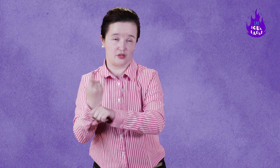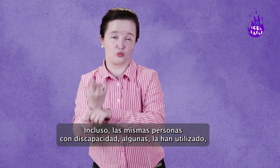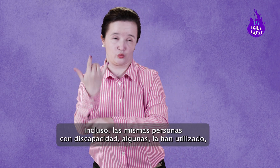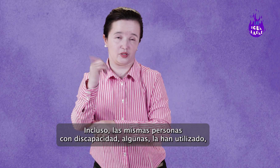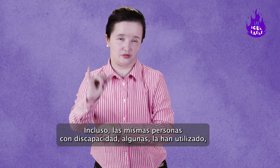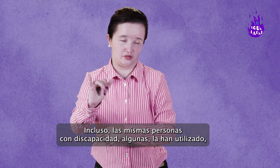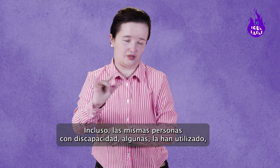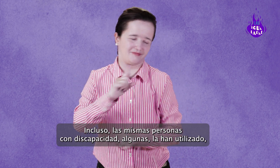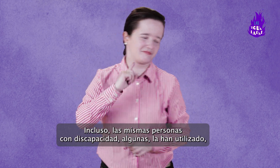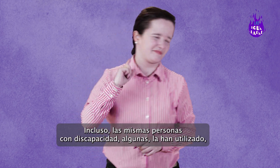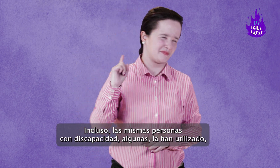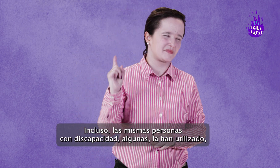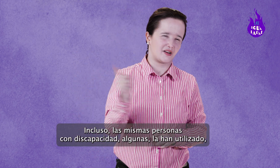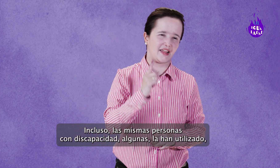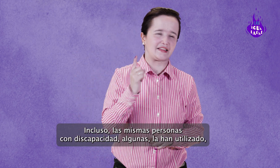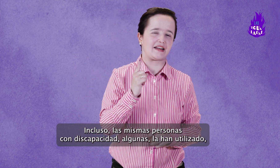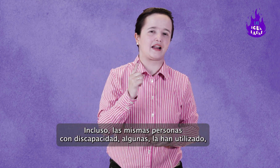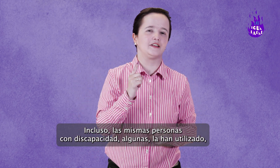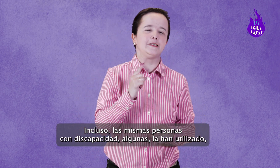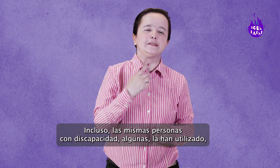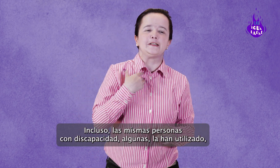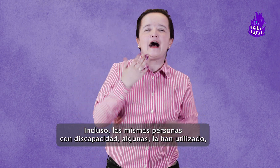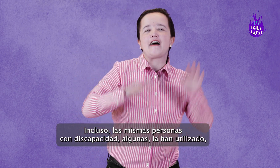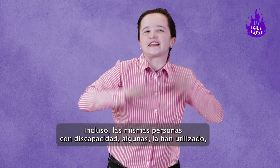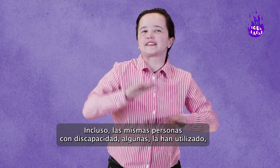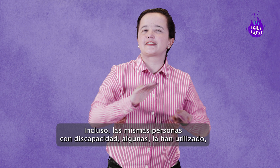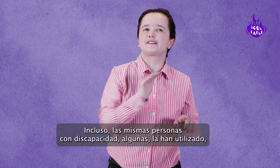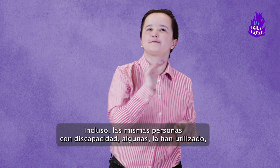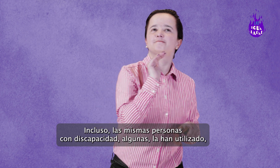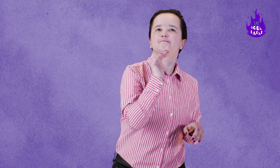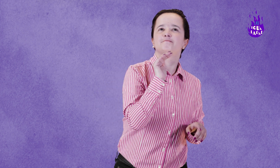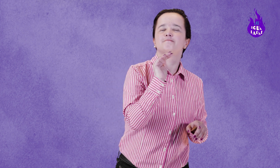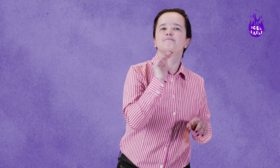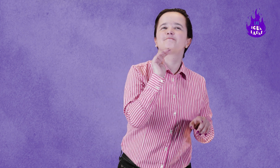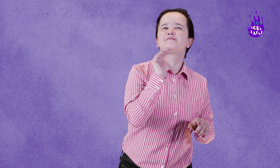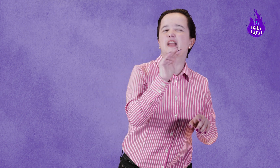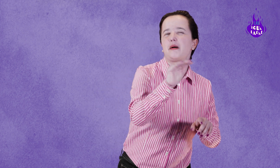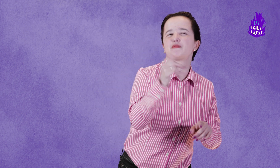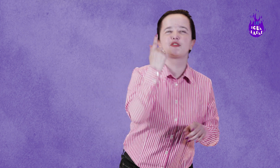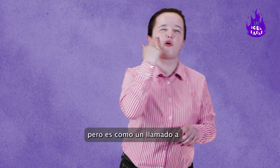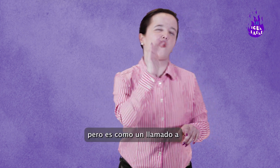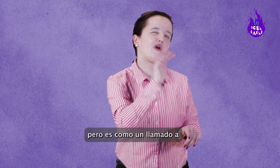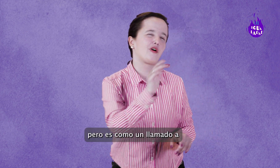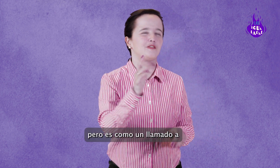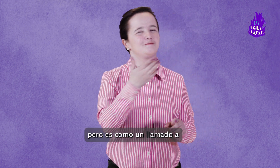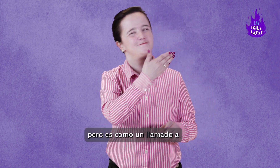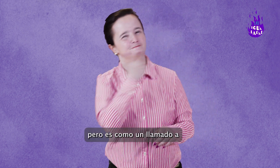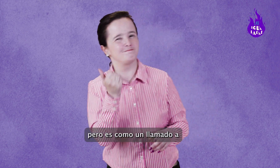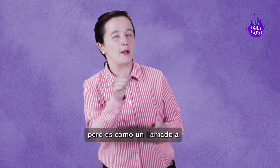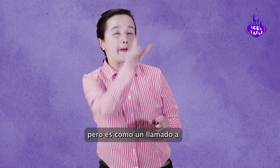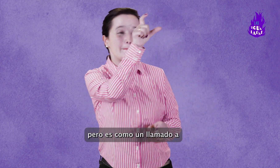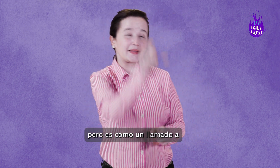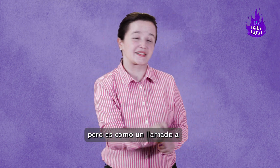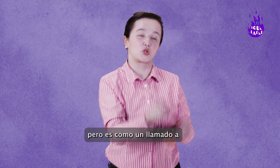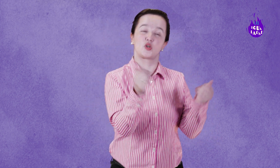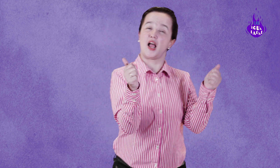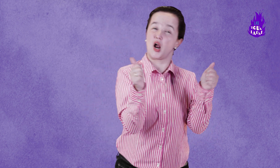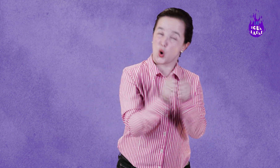Incluso las mismas personas con discapacidad, algunas la han utilizado. Pero es como un llamado a...